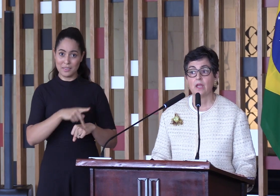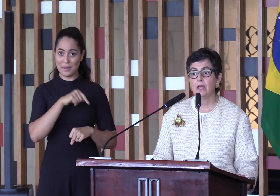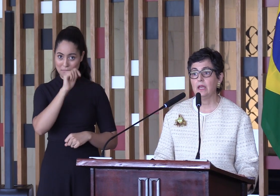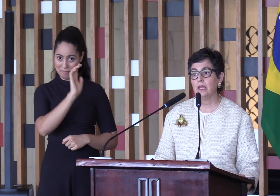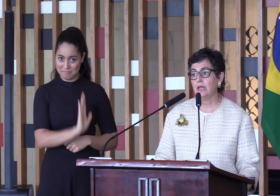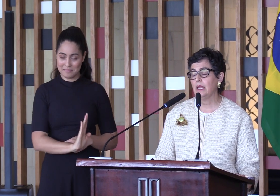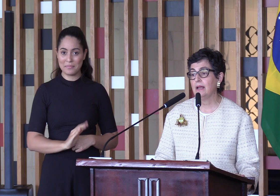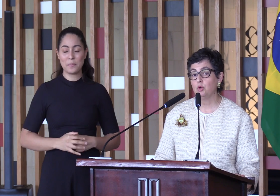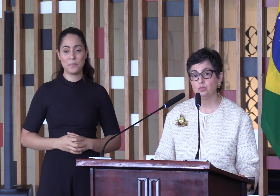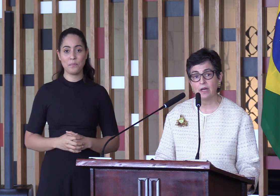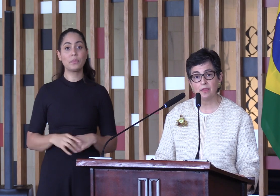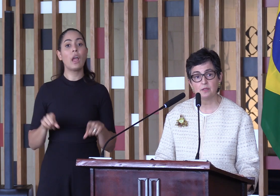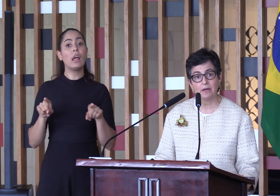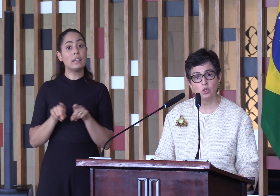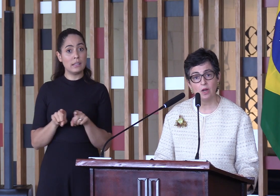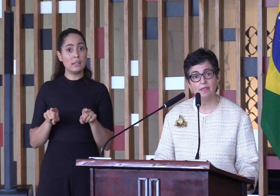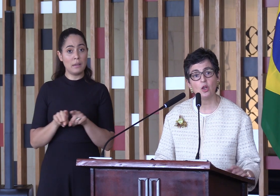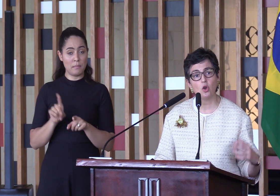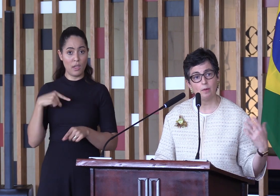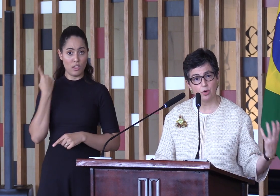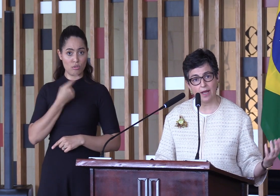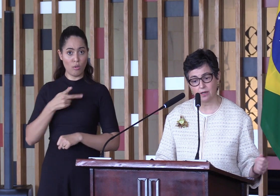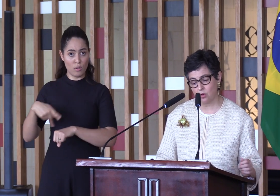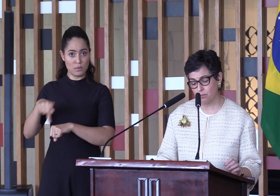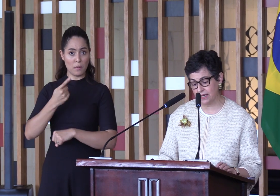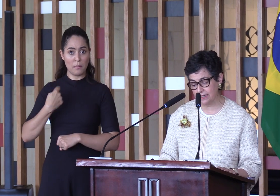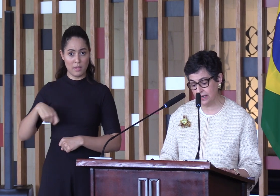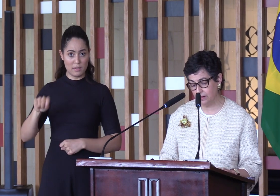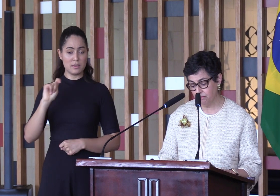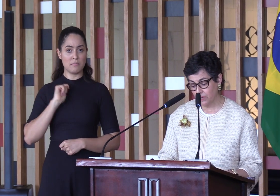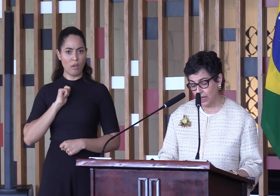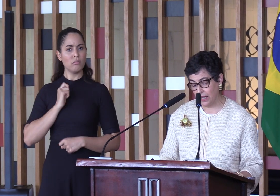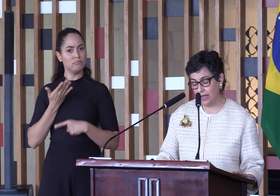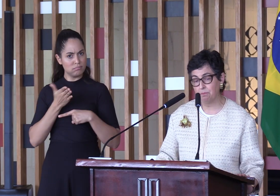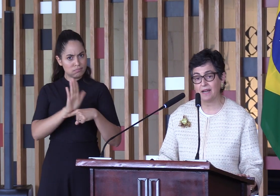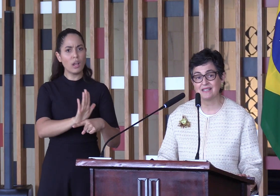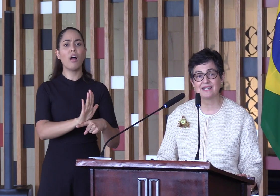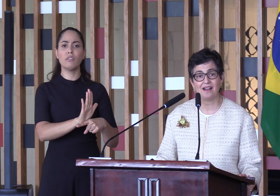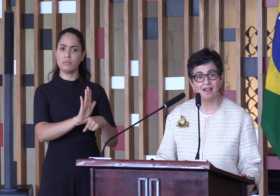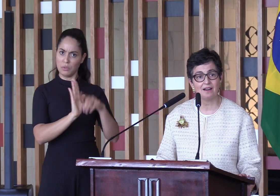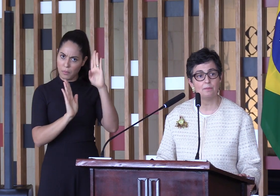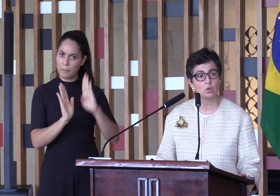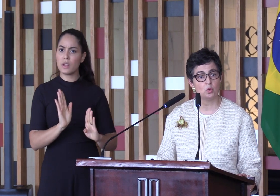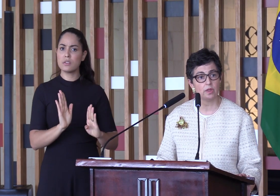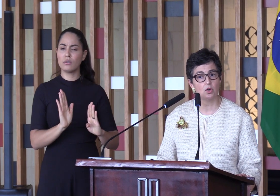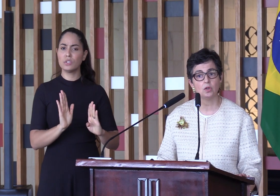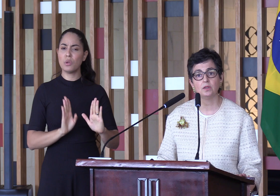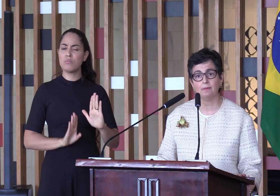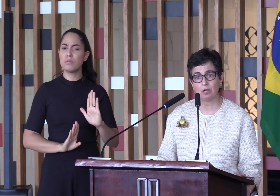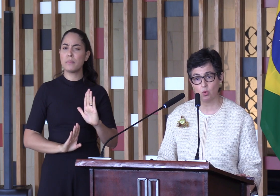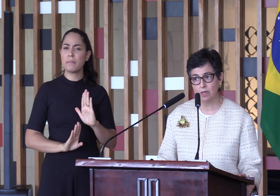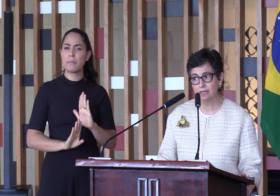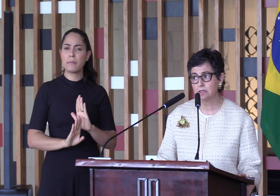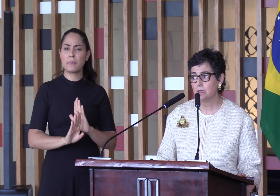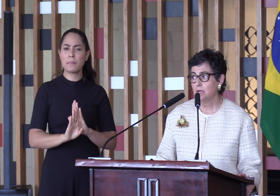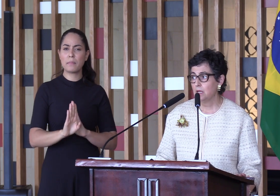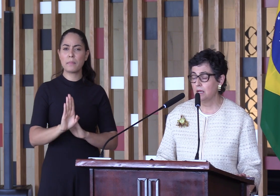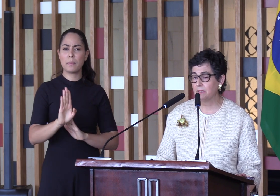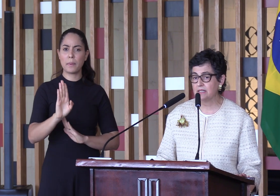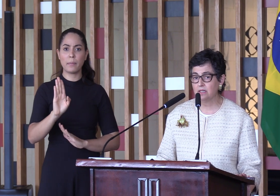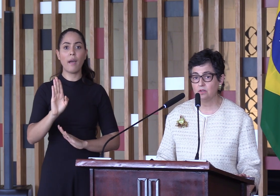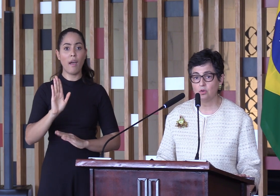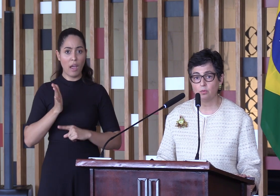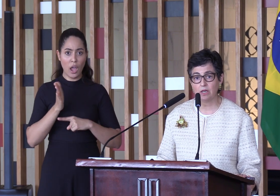a vontade española de colaborar com o Brasil para escalar a produção de vacunas.